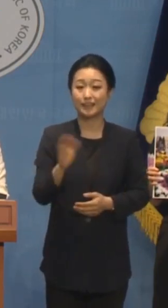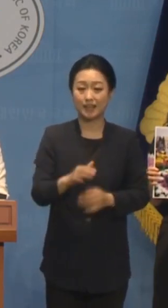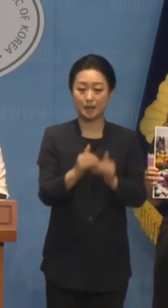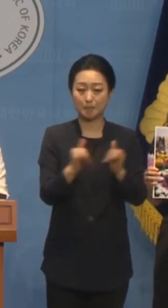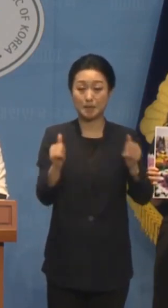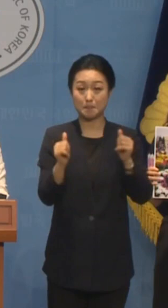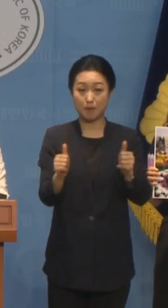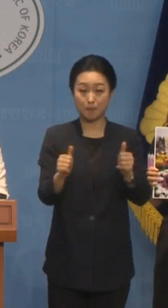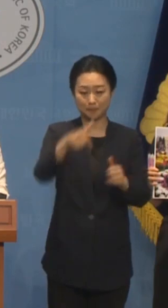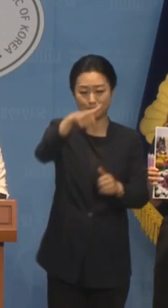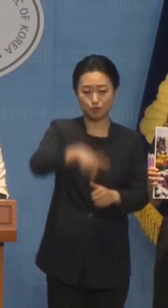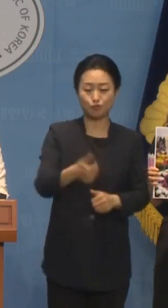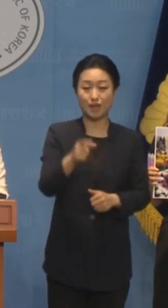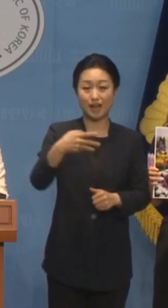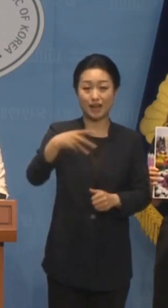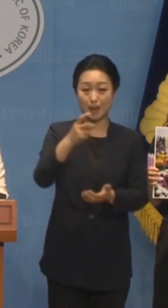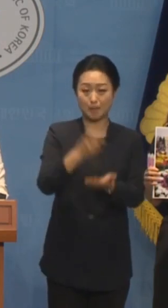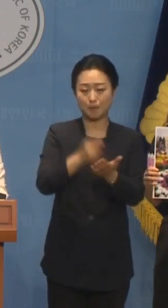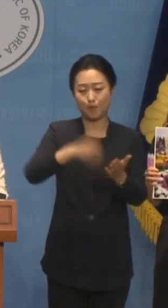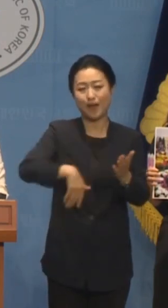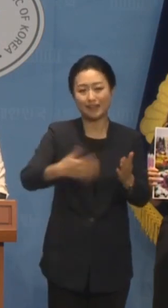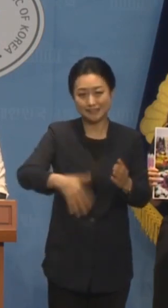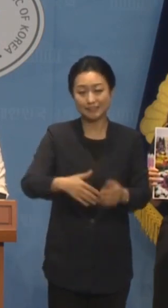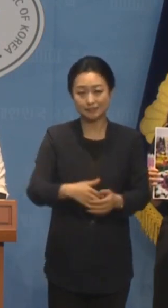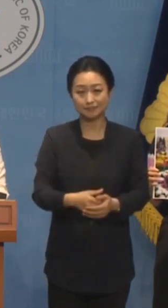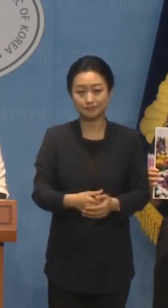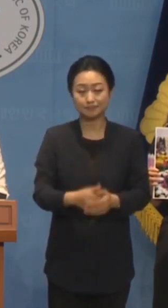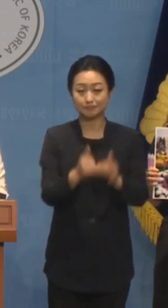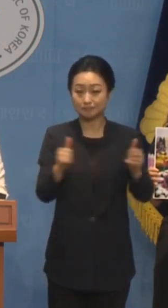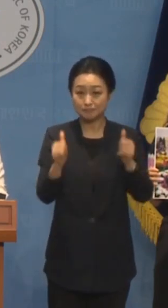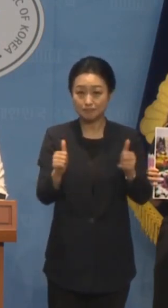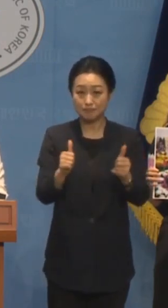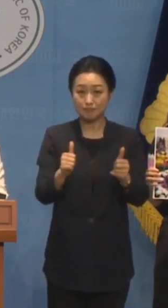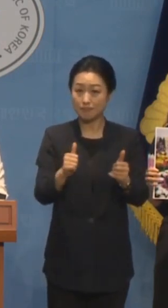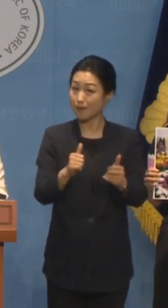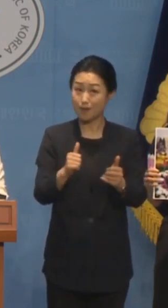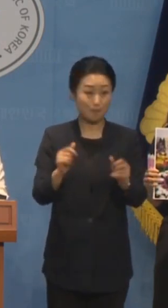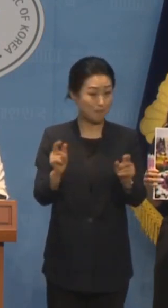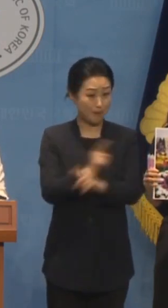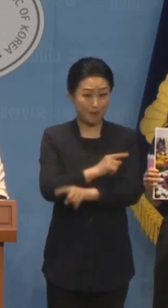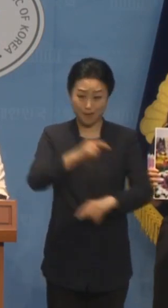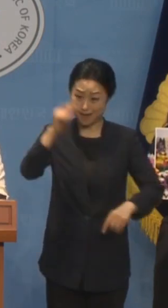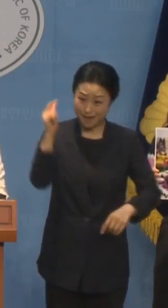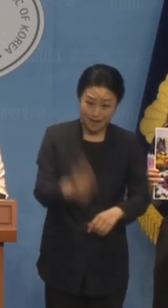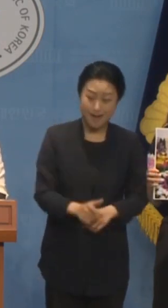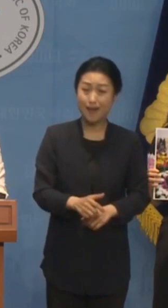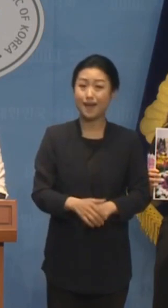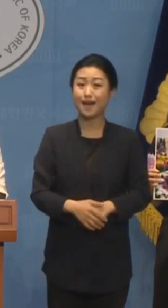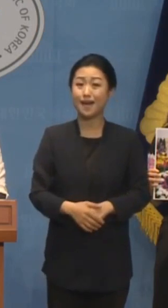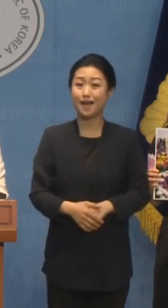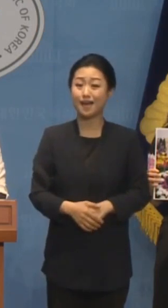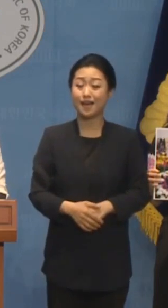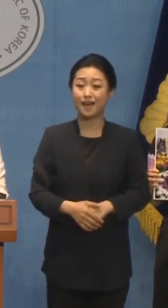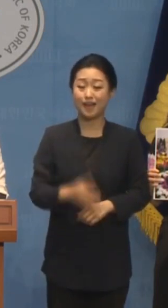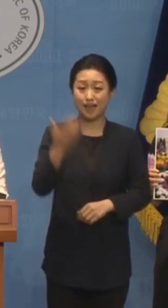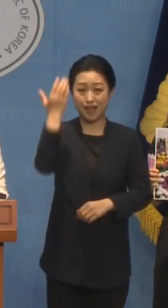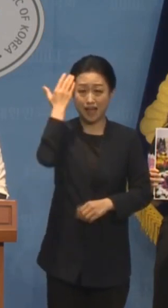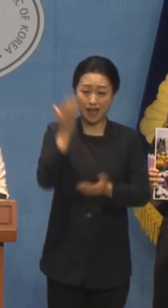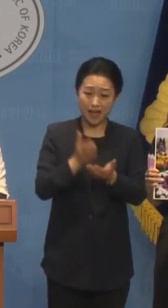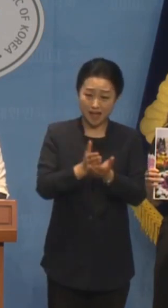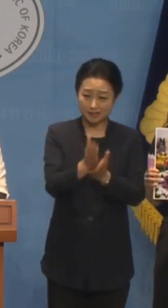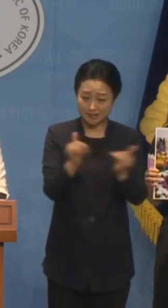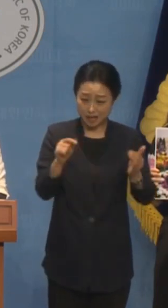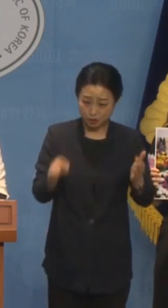민법 구하라법은 통과되지 못했습니다. 민법은 쉽게 바꾸는 법이 아니라며 많은 학자들